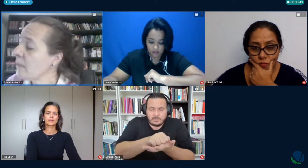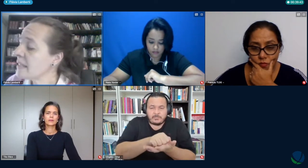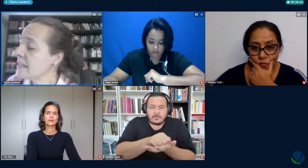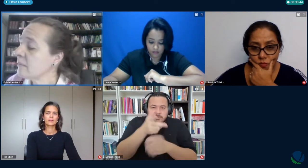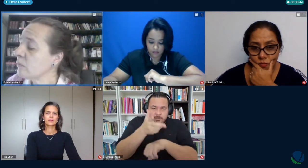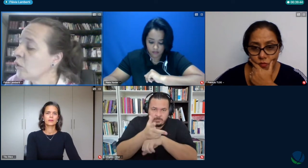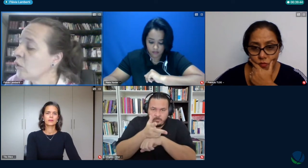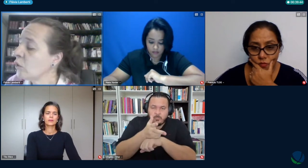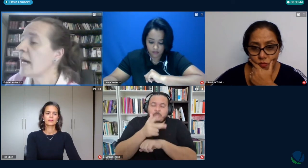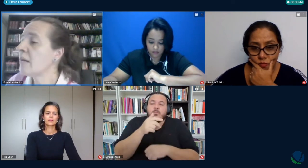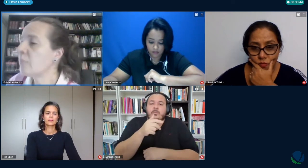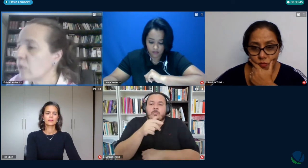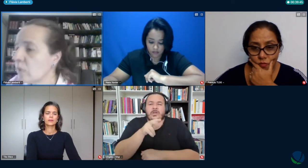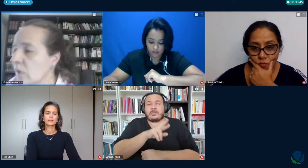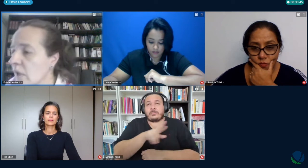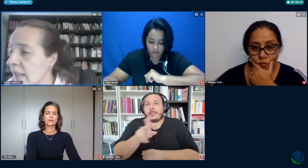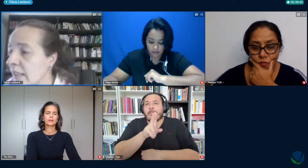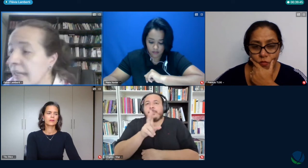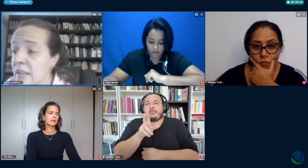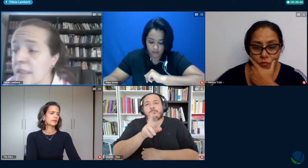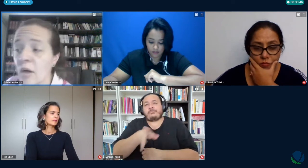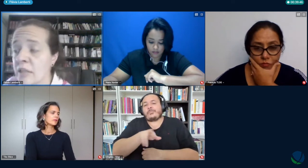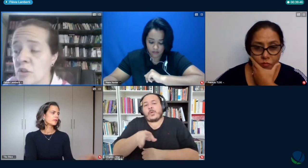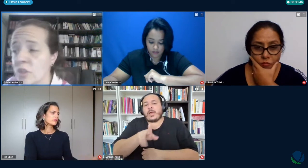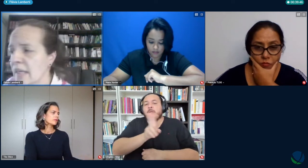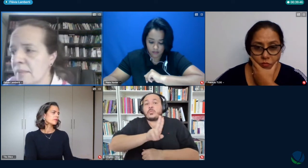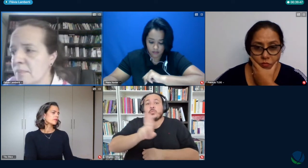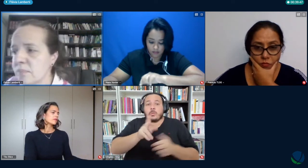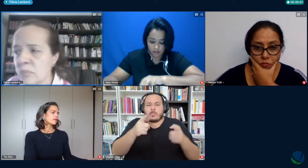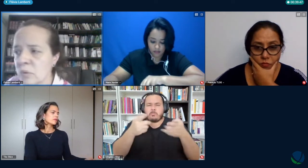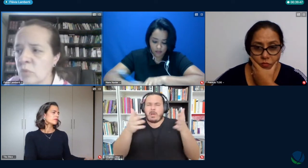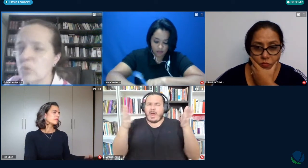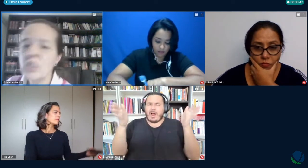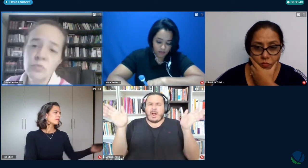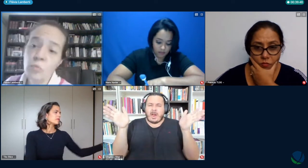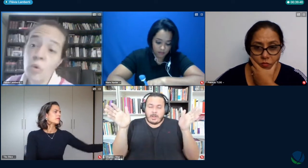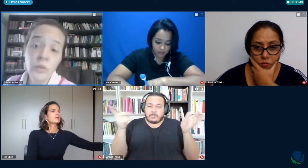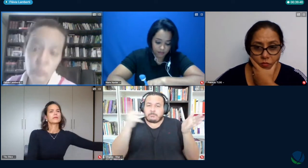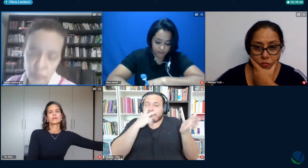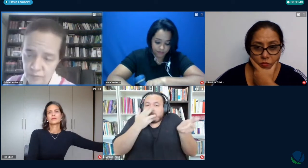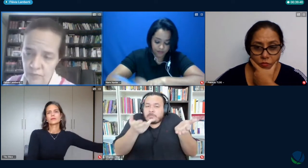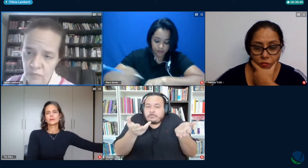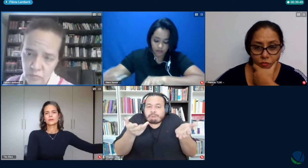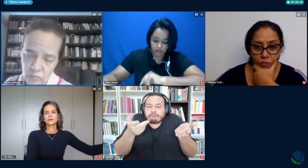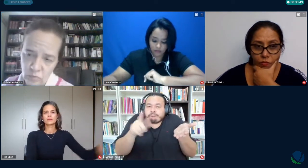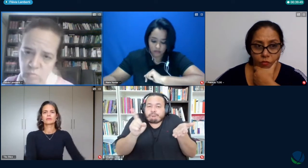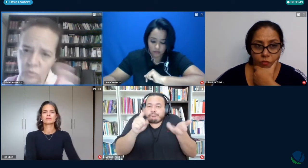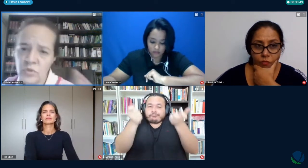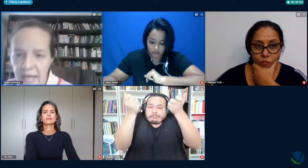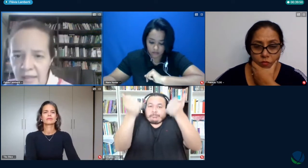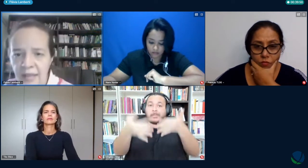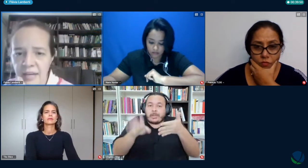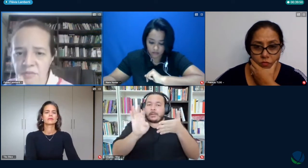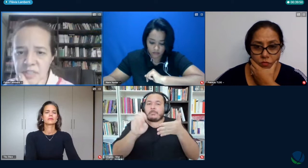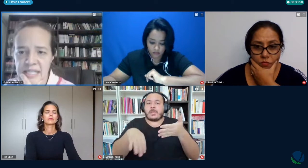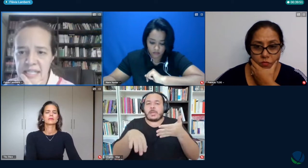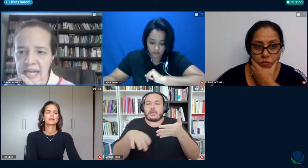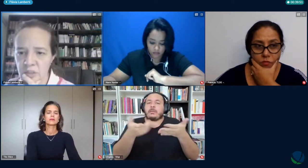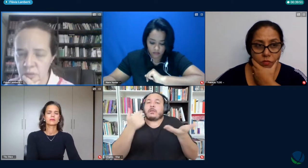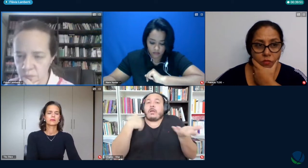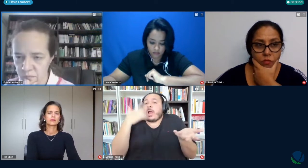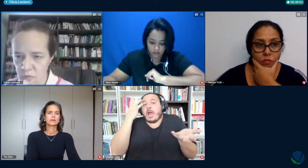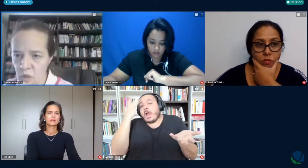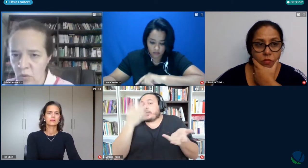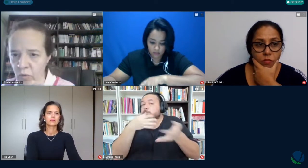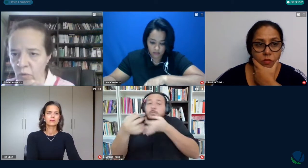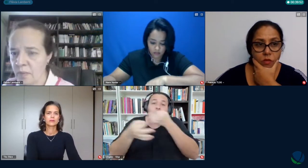esse nome assim muito amplo, que eu acho que não diz muito. Não sei, o que vocês